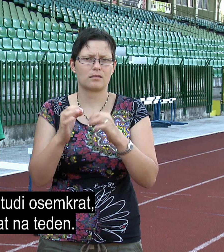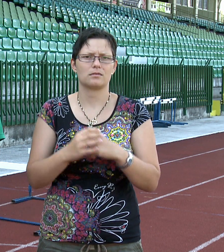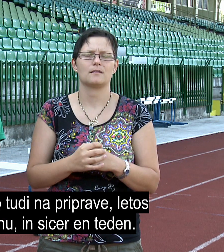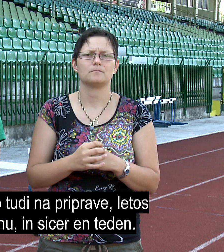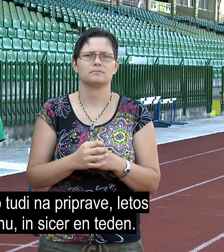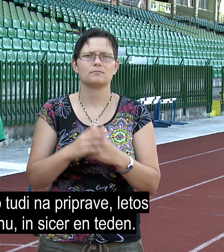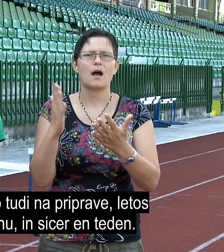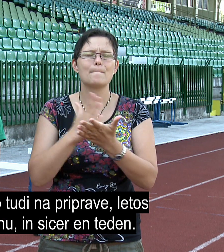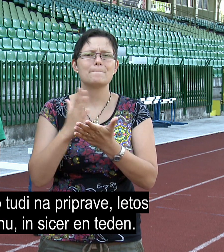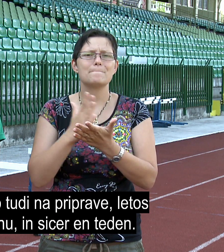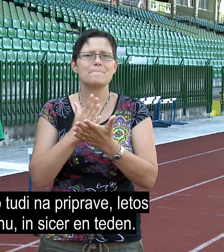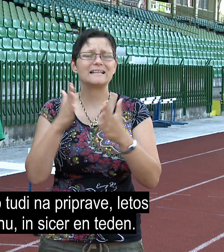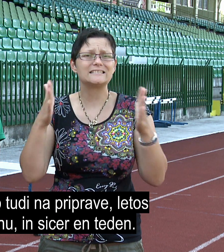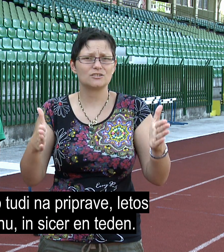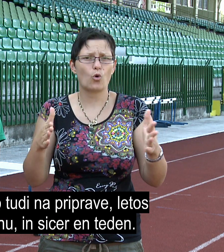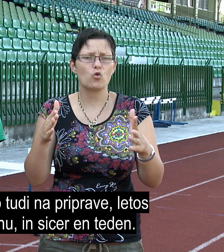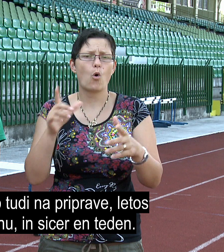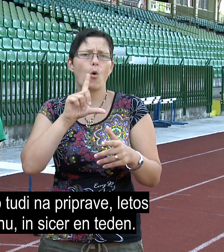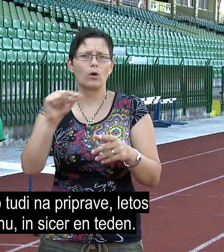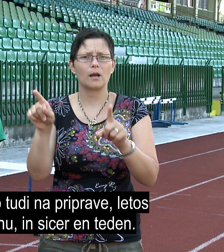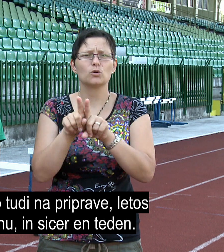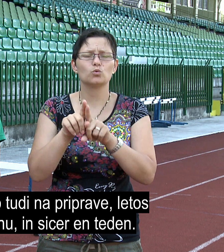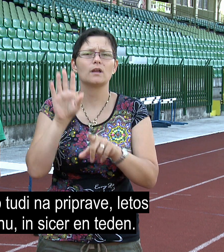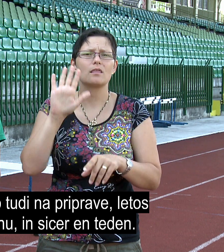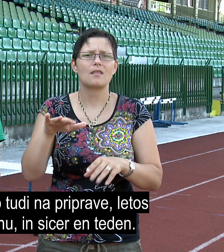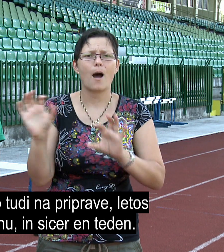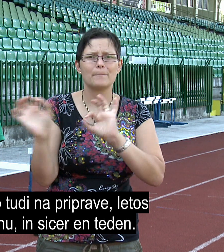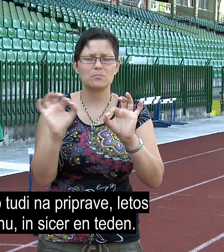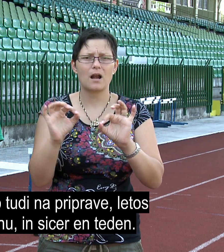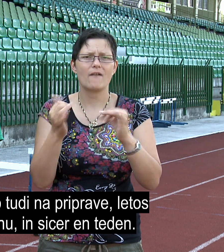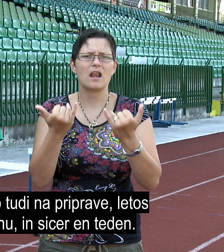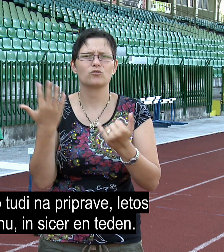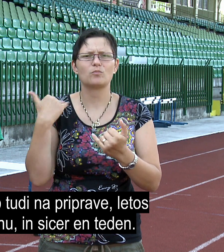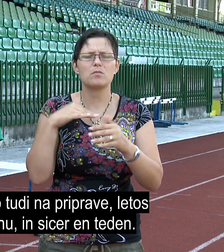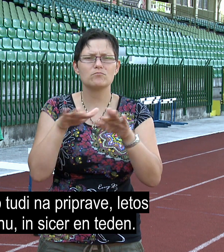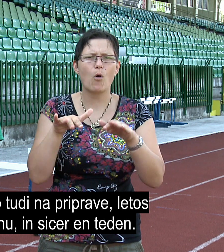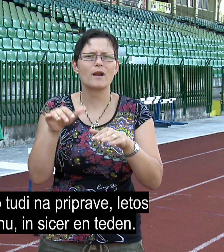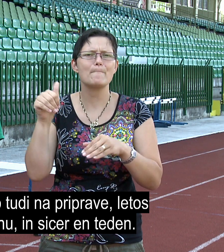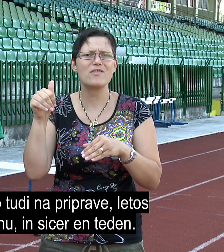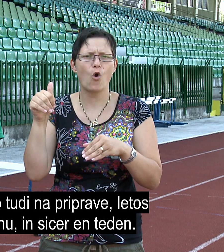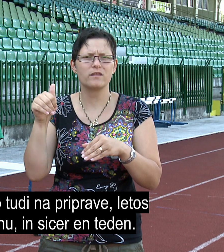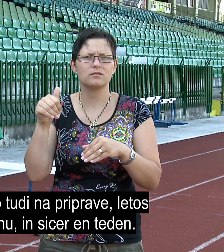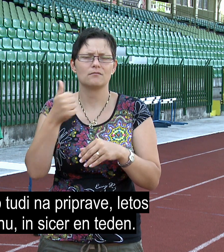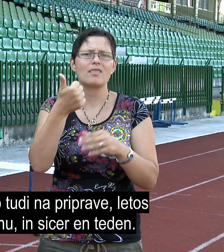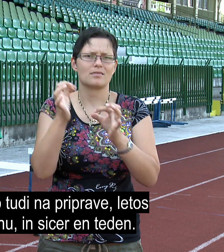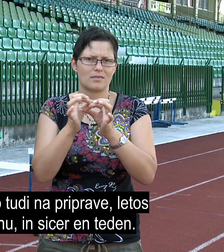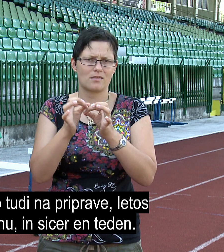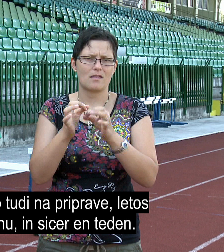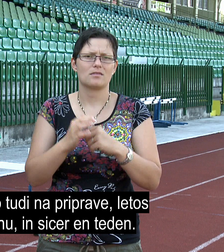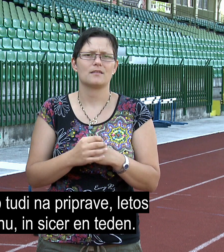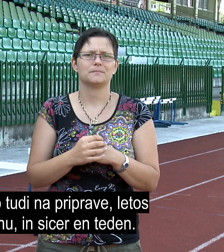Med sezono gremo tudi na priprave. Letos smo bili v Medulinu, in sicer za en teden.